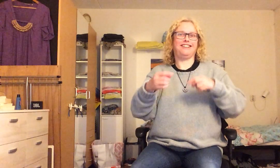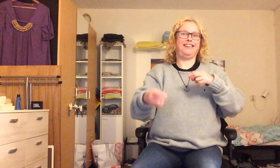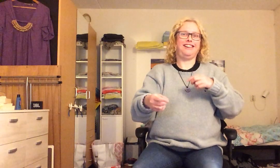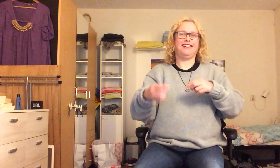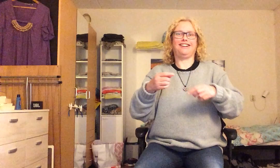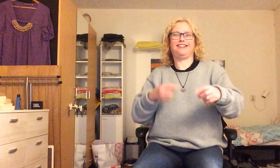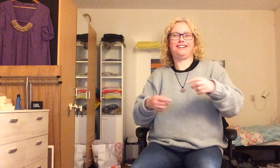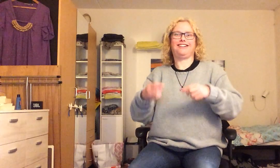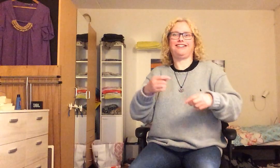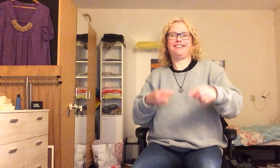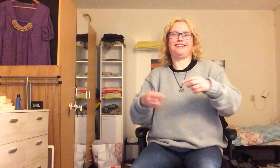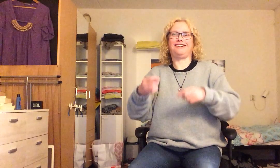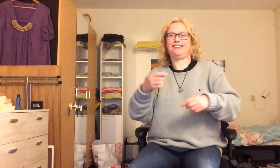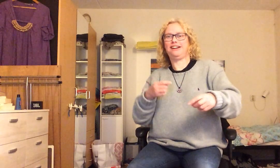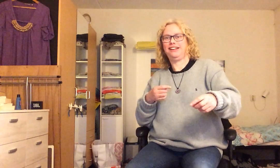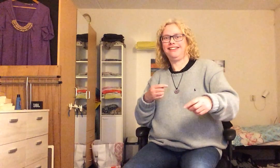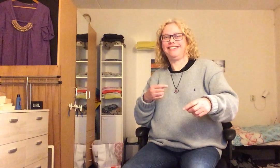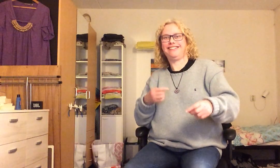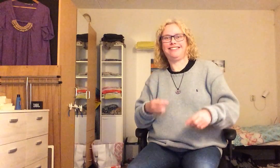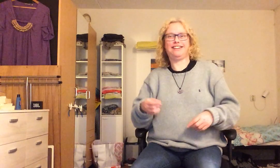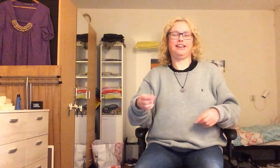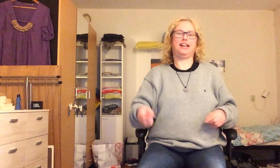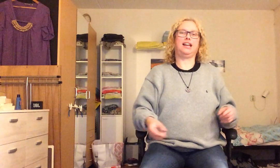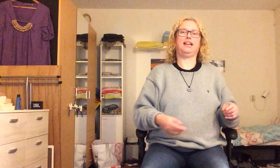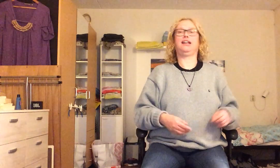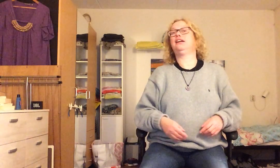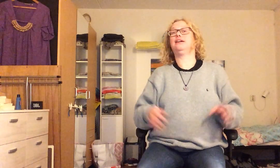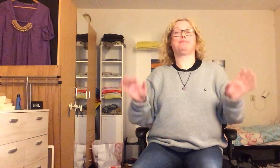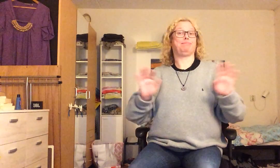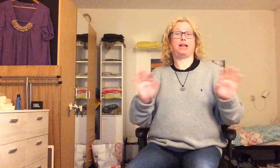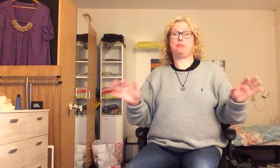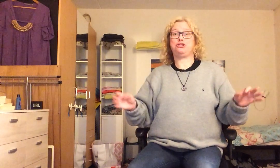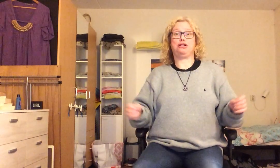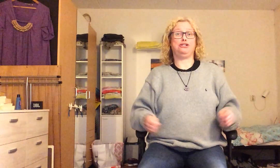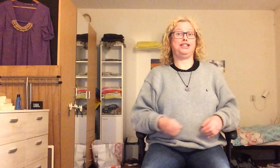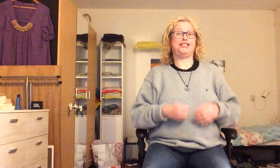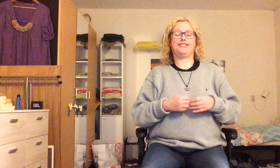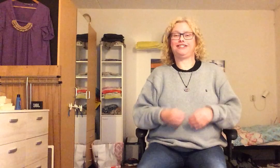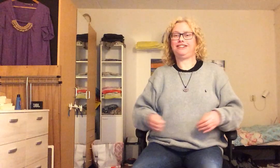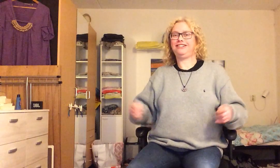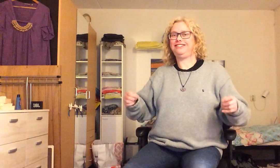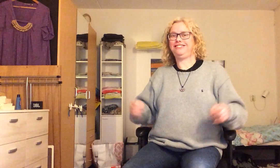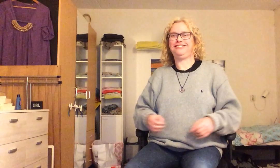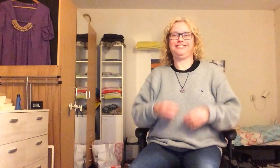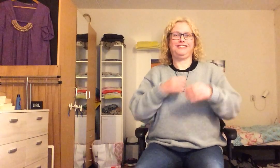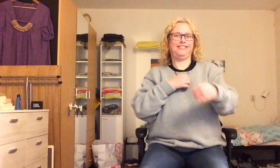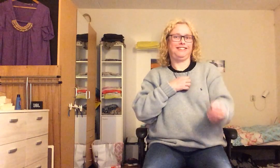hey you. In 1986 kon dit te zeggen, niet hè? Dus ik ben blij dat ik het nu kan inzingen